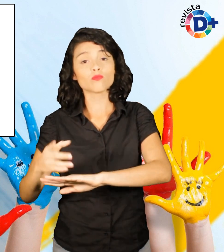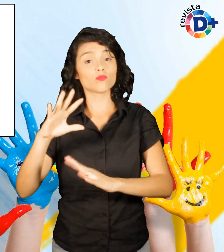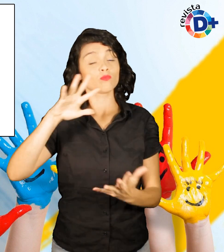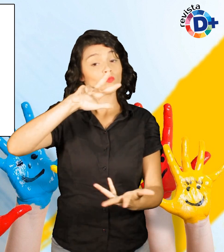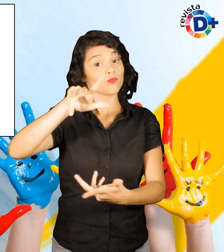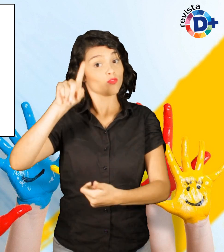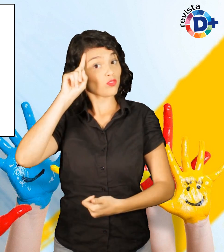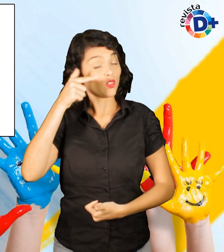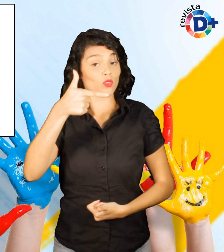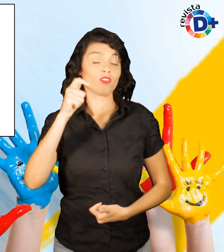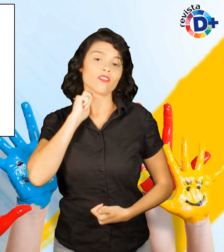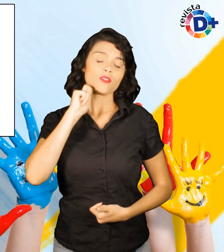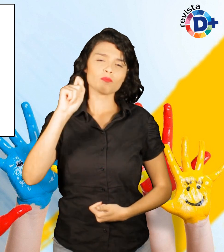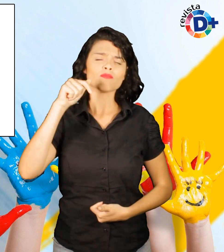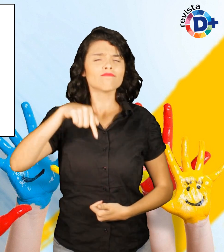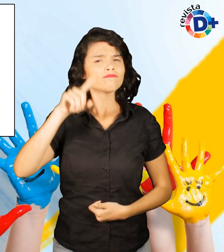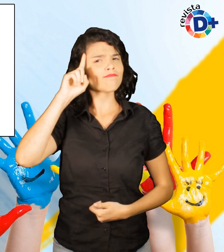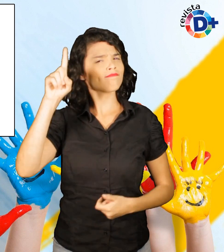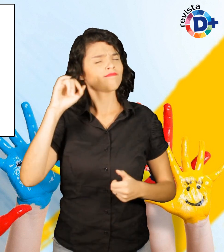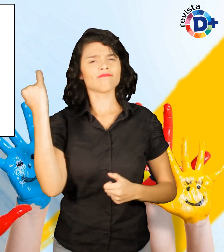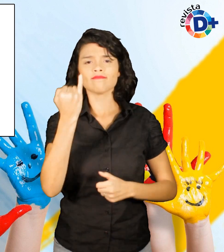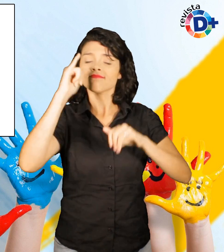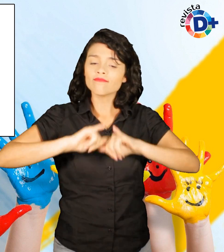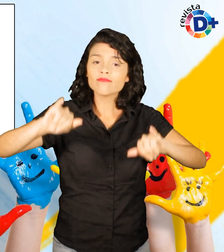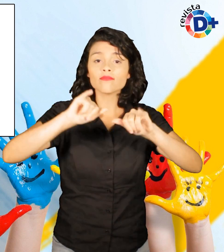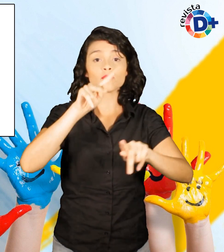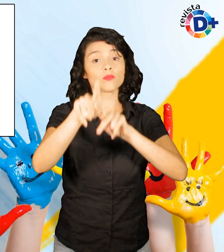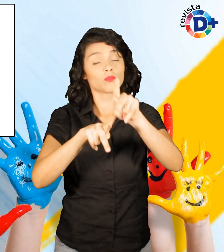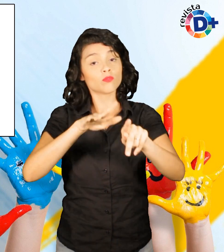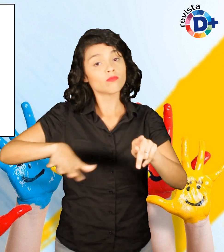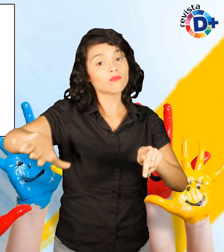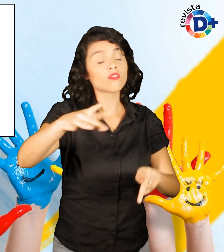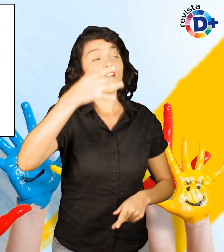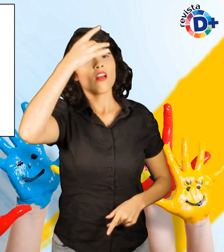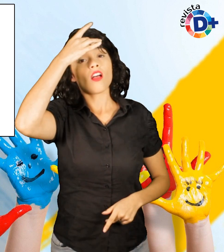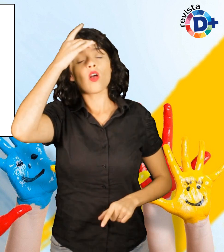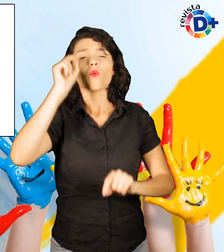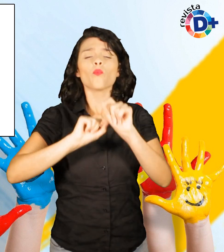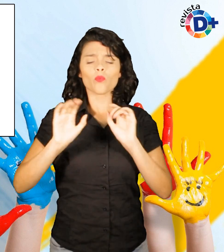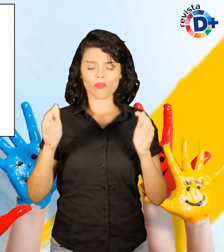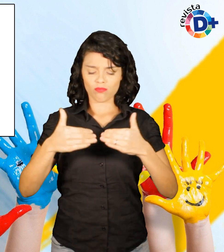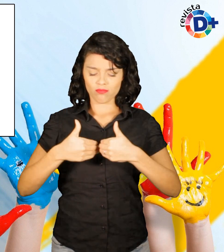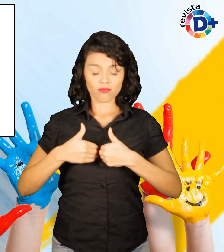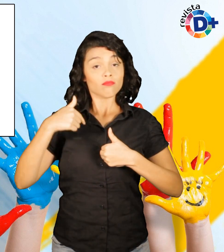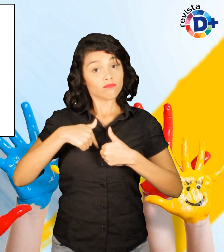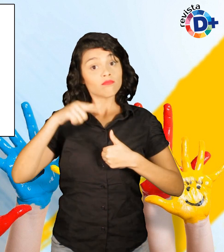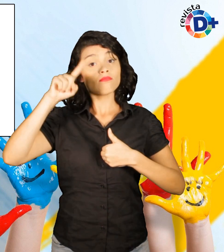serve para ajudar a conscientizar a população sobre o autismo, um transtorno no desenvolvimento do cérebro,